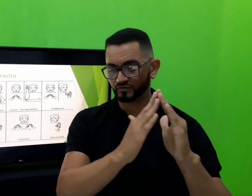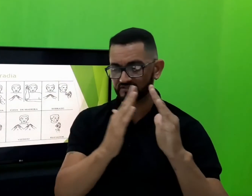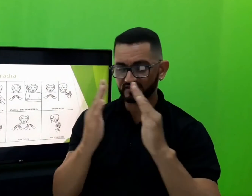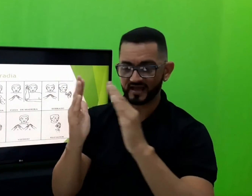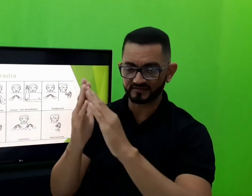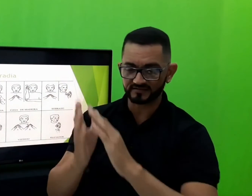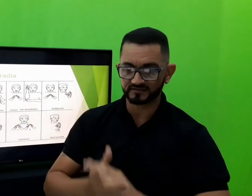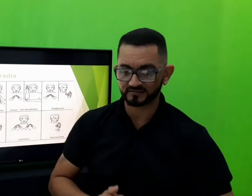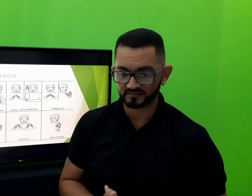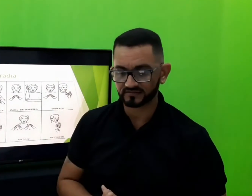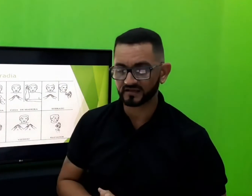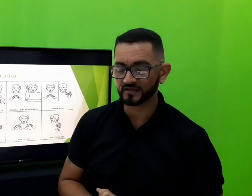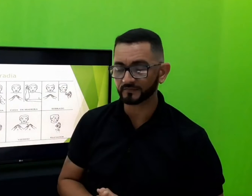duas casas, certo?